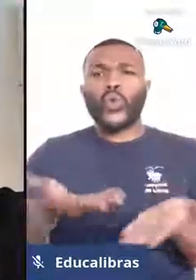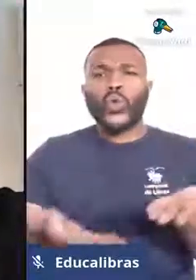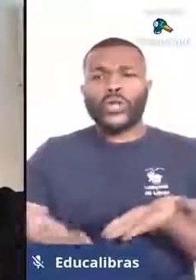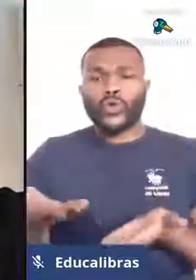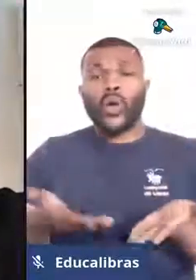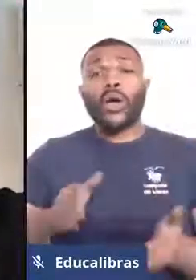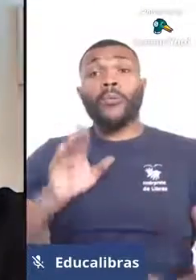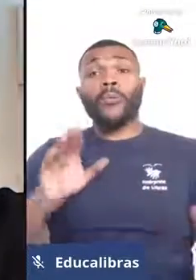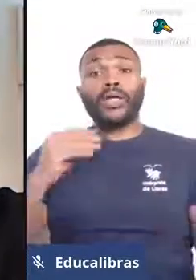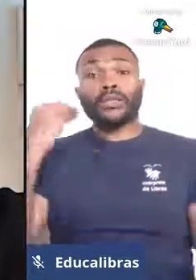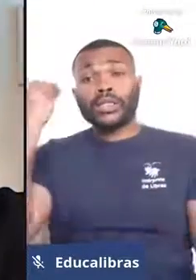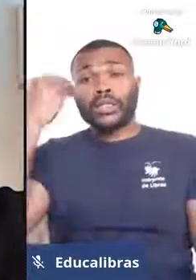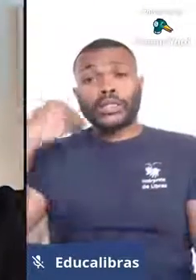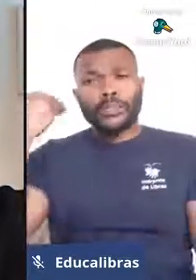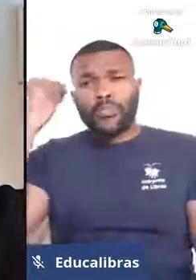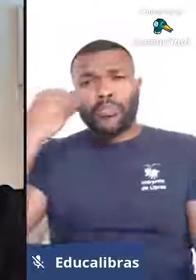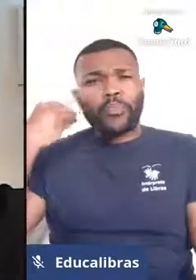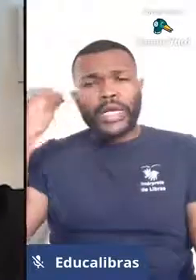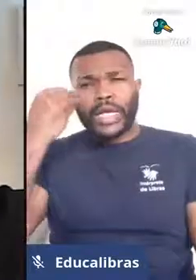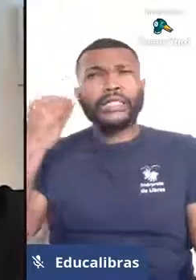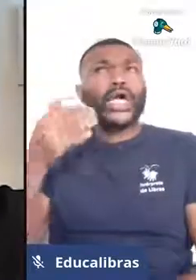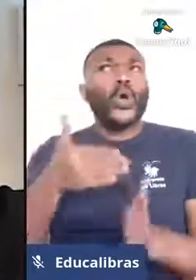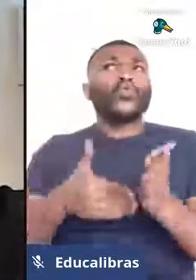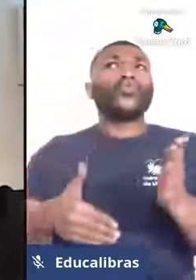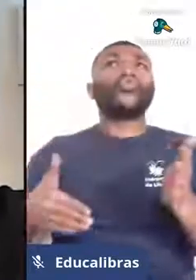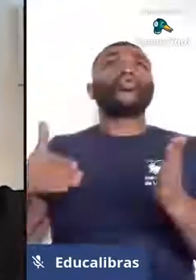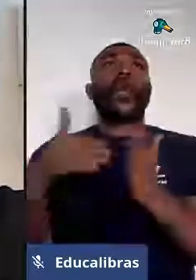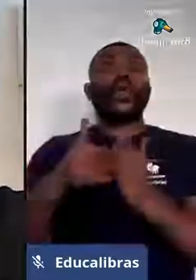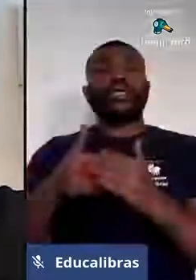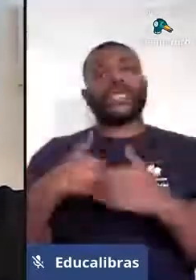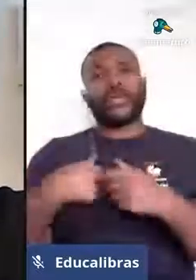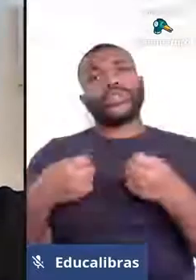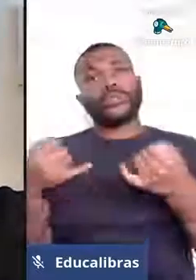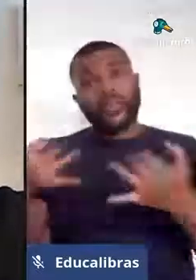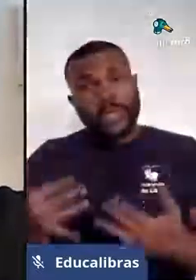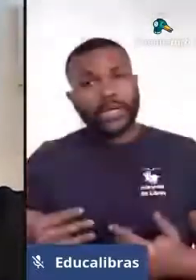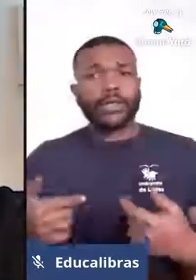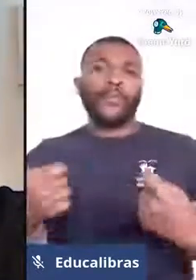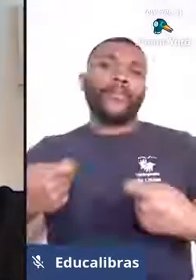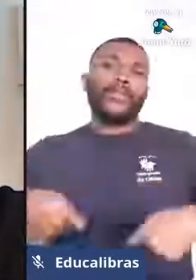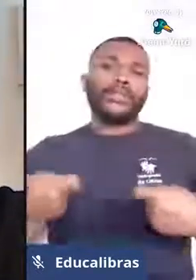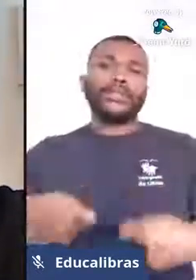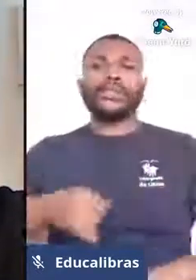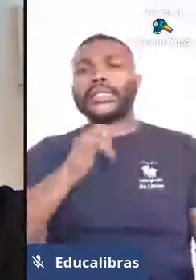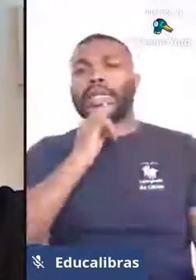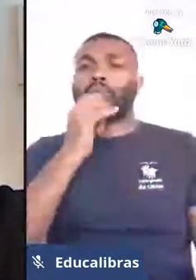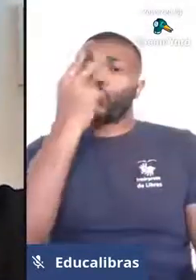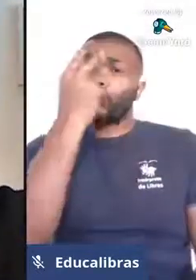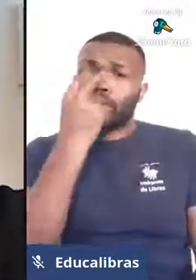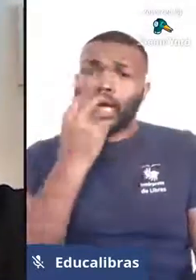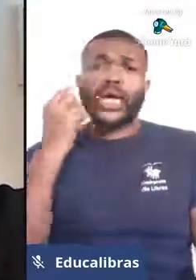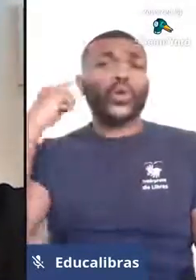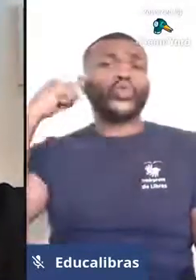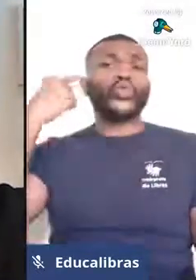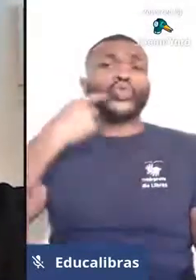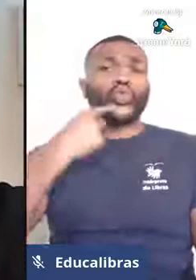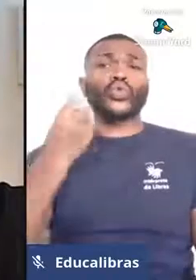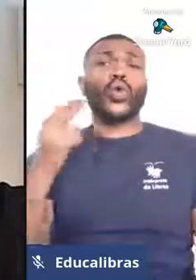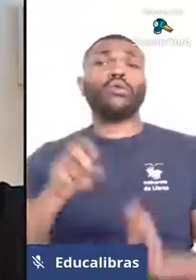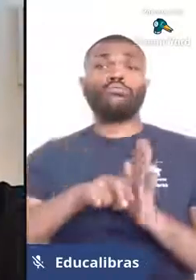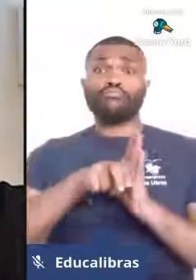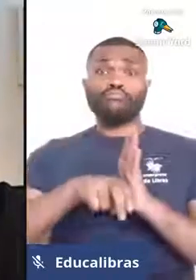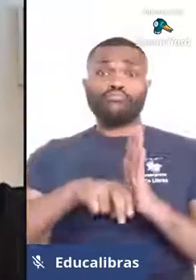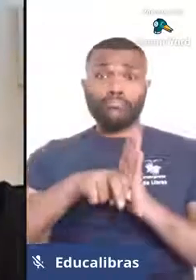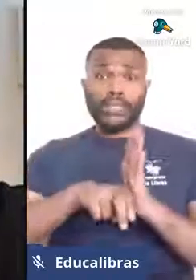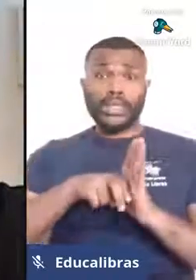experiência completa que eu mencionei, que é necessária para uma pessoa cega, surda ou cadeirante conseguir,